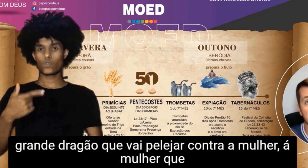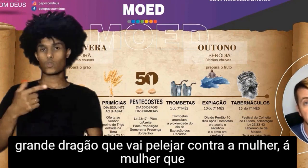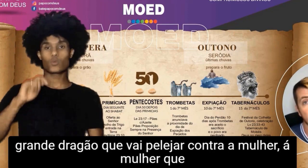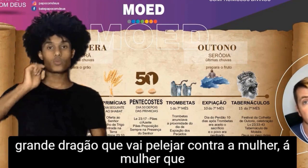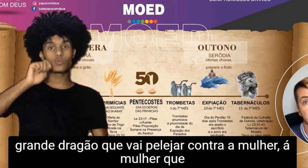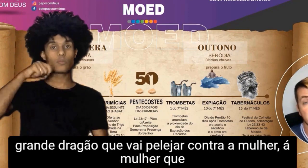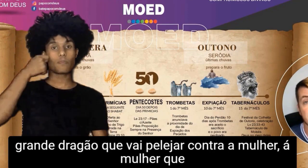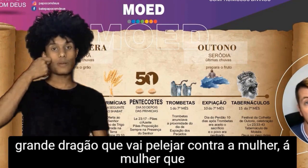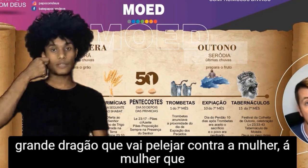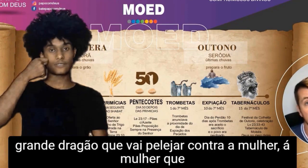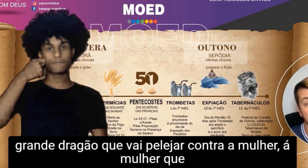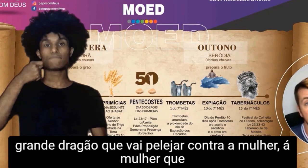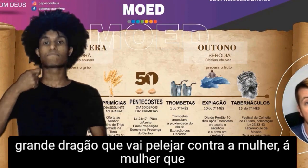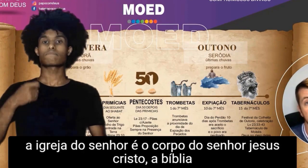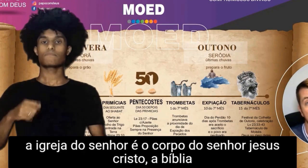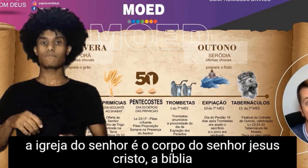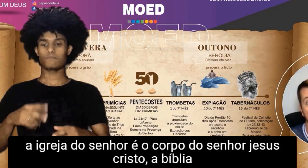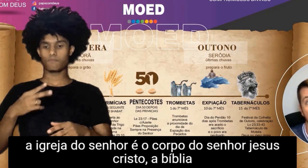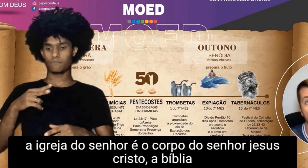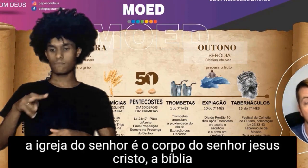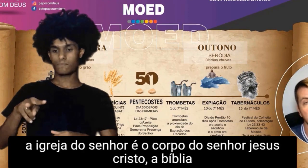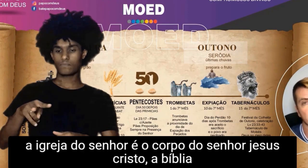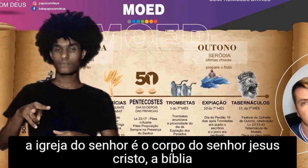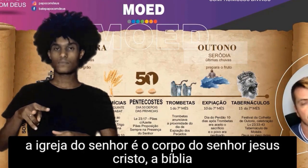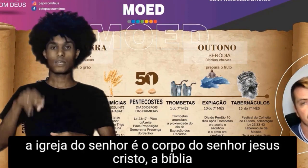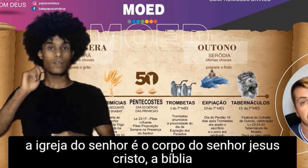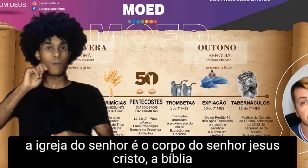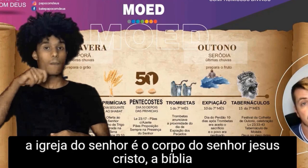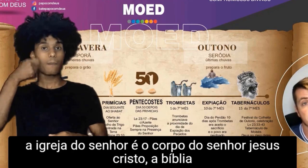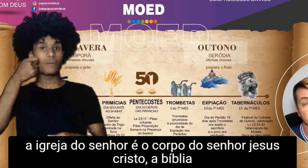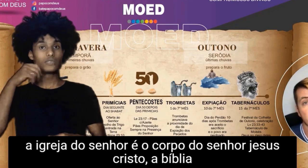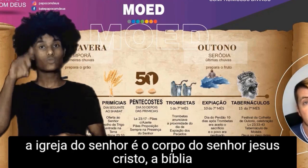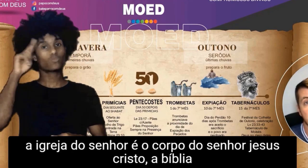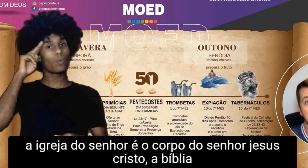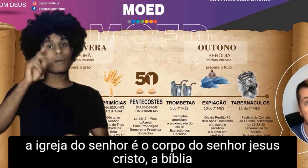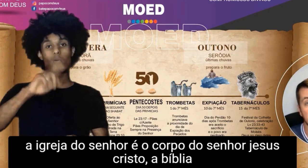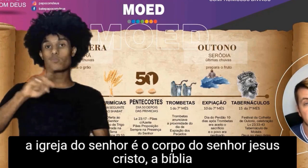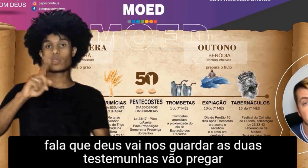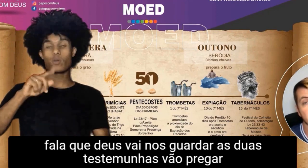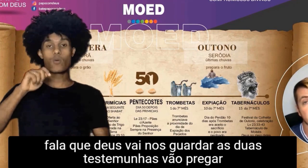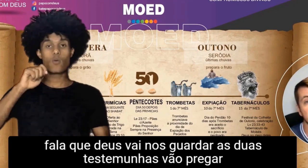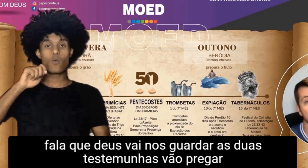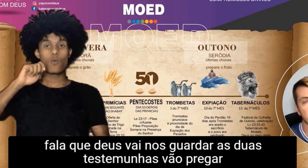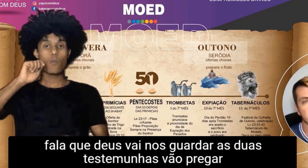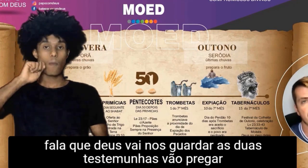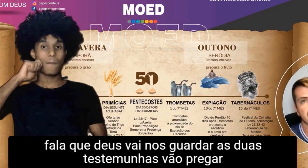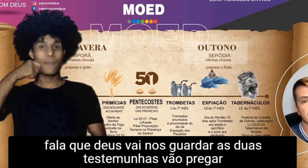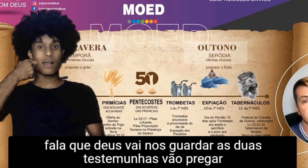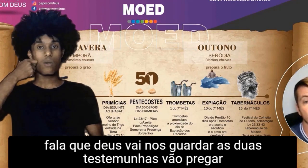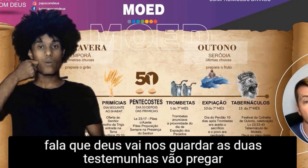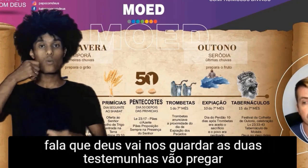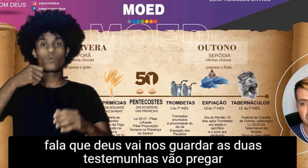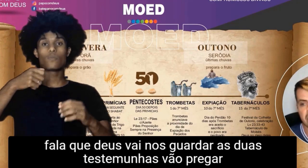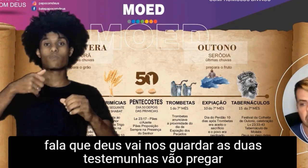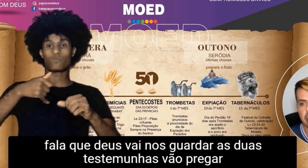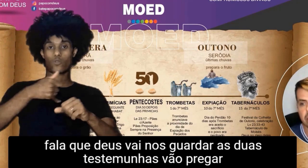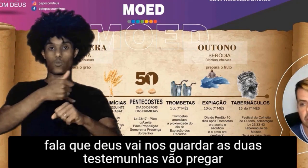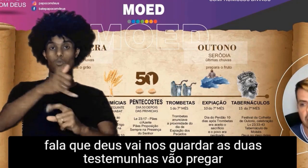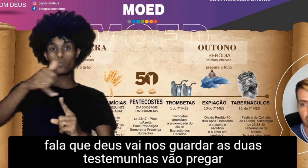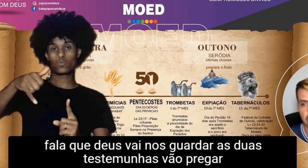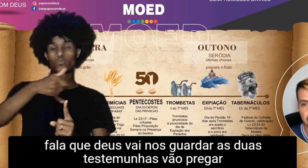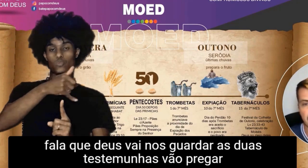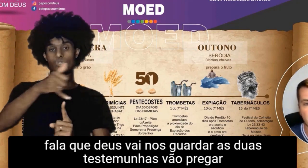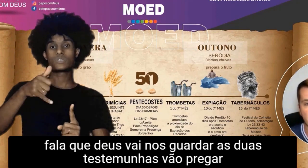que vai pelejar contra a mulher que é a igreja do Senhor, é o corpo do Senhor Jesus Cristo. A Bíblia fala que Deus vai nos guardar, as 2